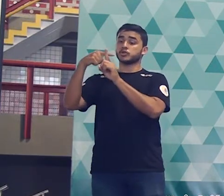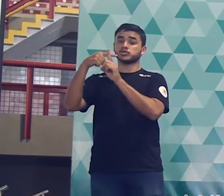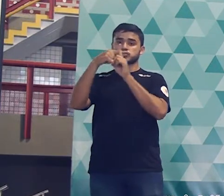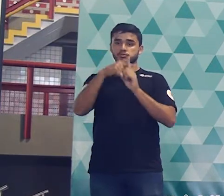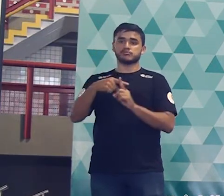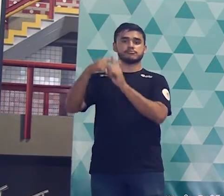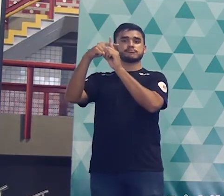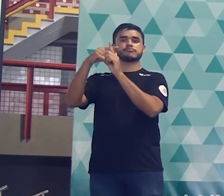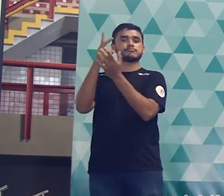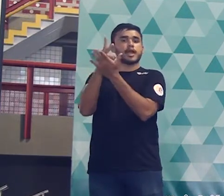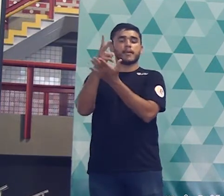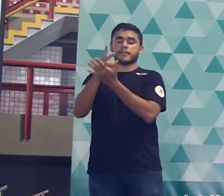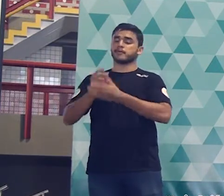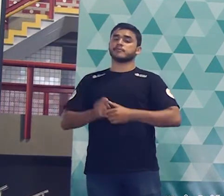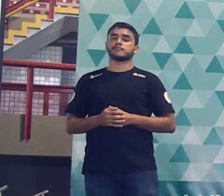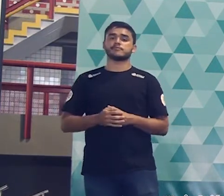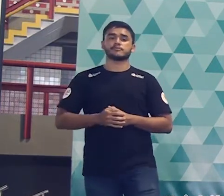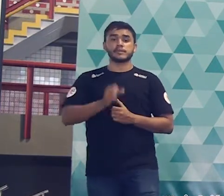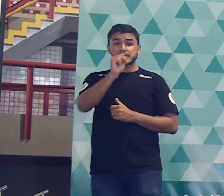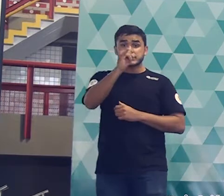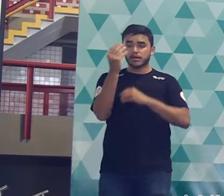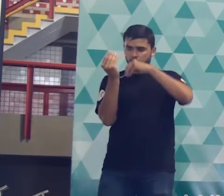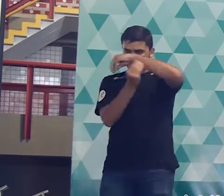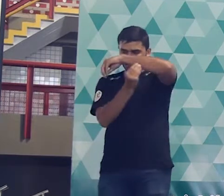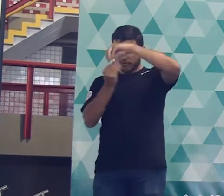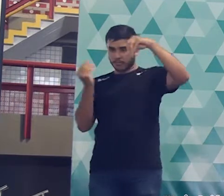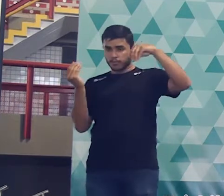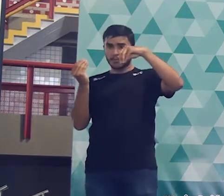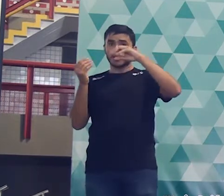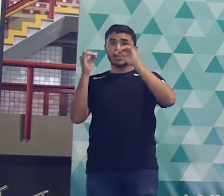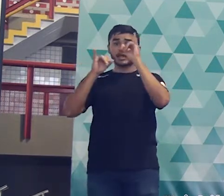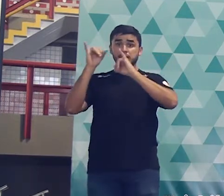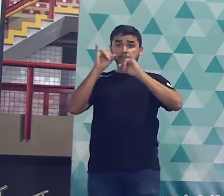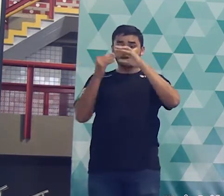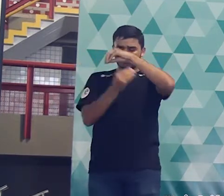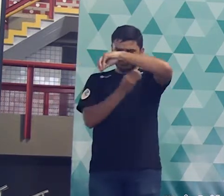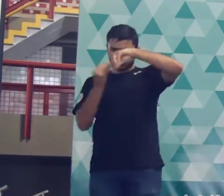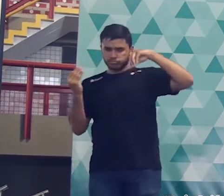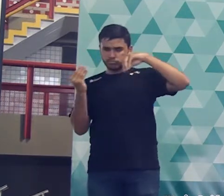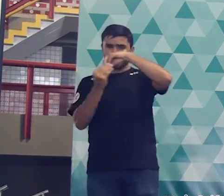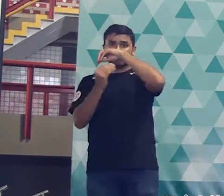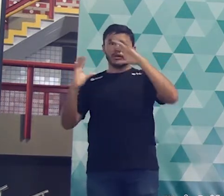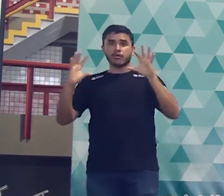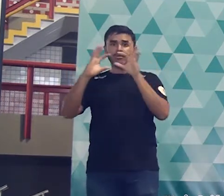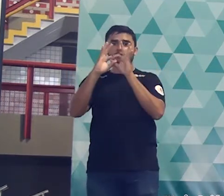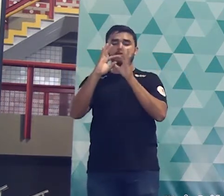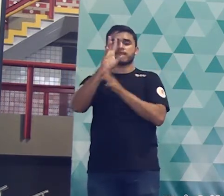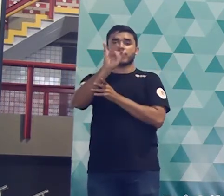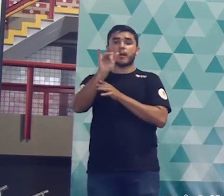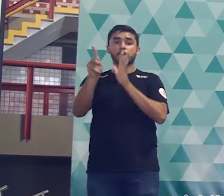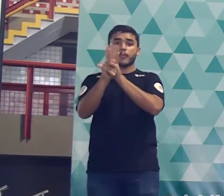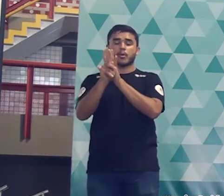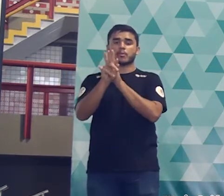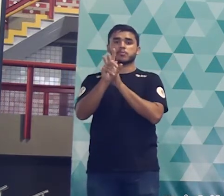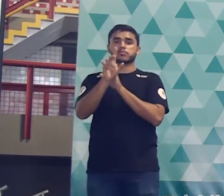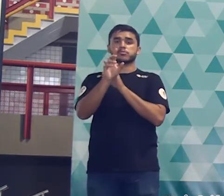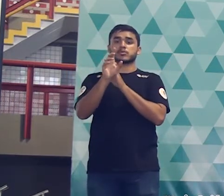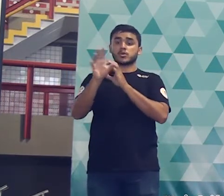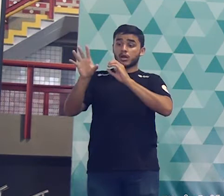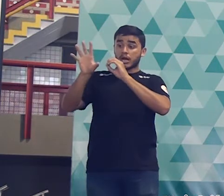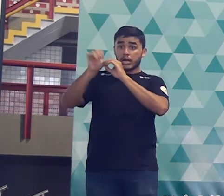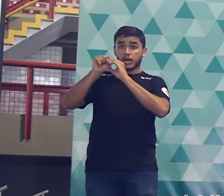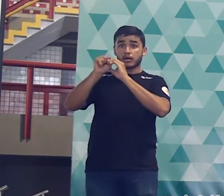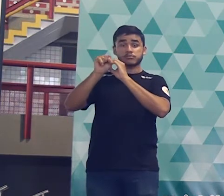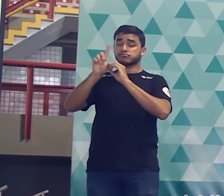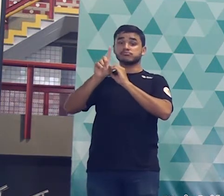positiva. Quando você forma uma ligação química, você pega toda aquela energia que estava em excesso e libera. Como você libera?